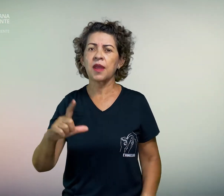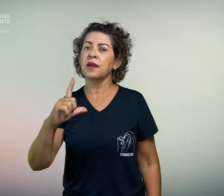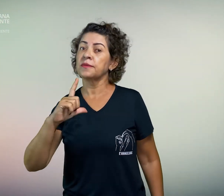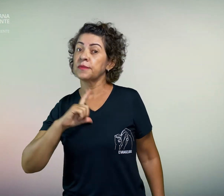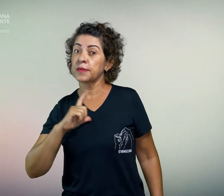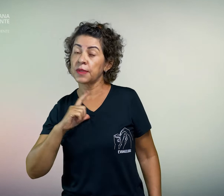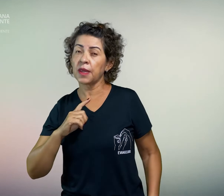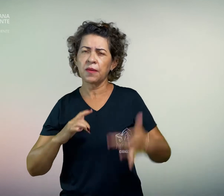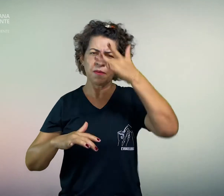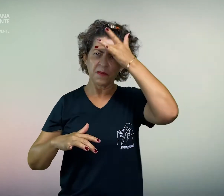cometeram.